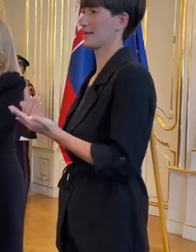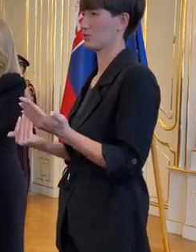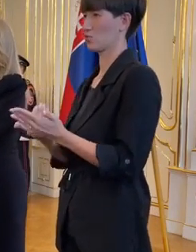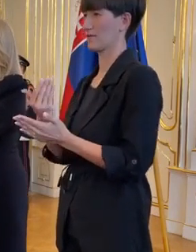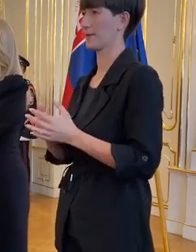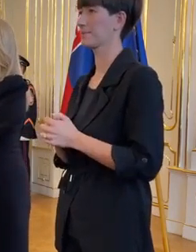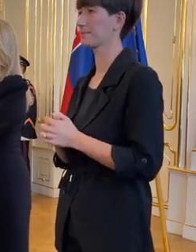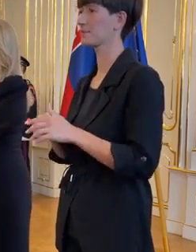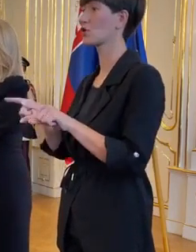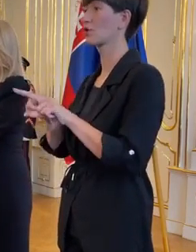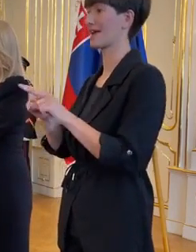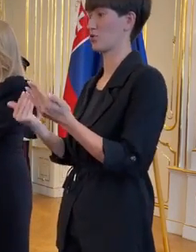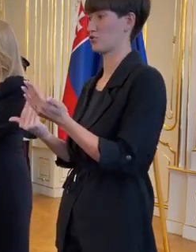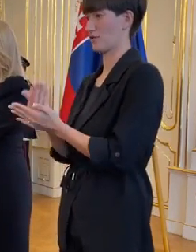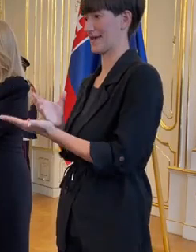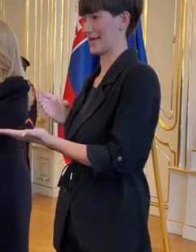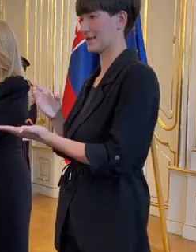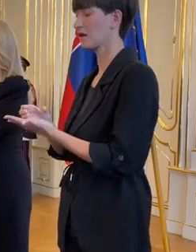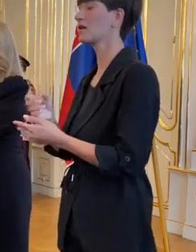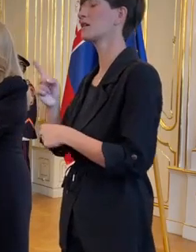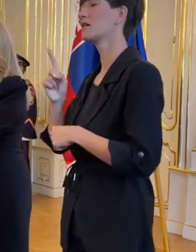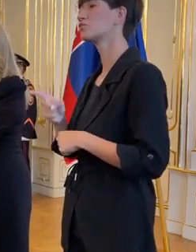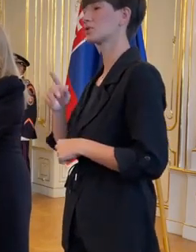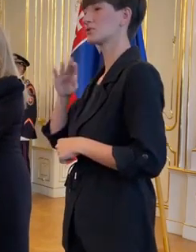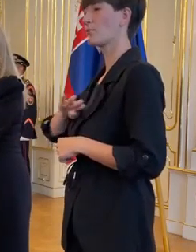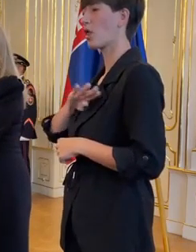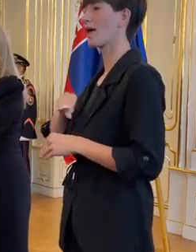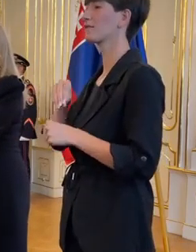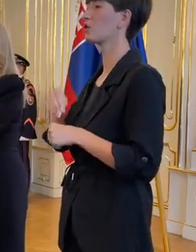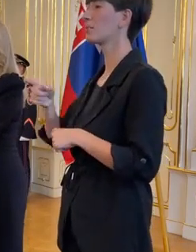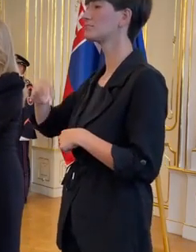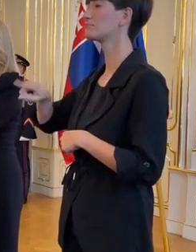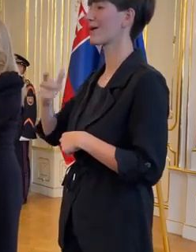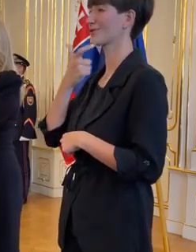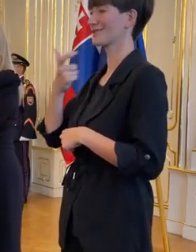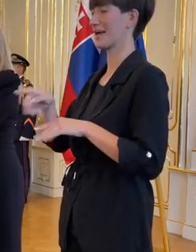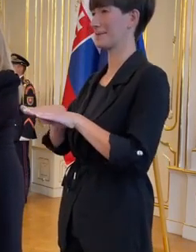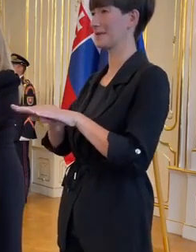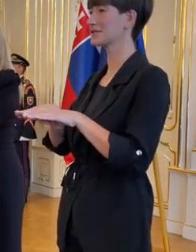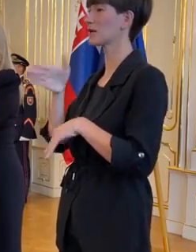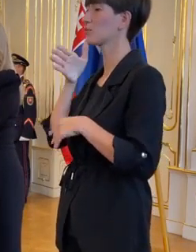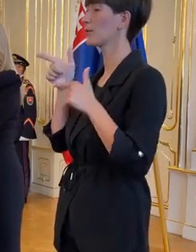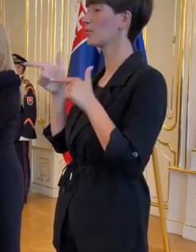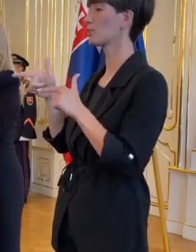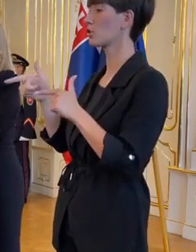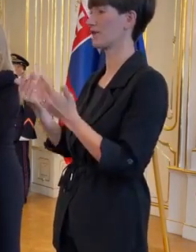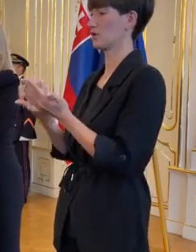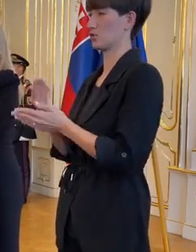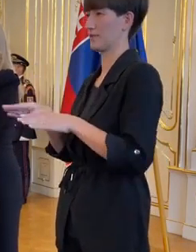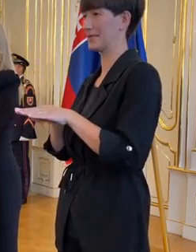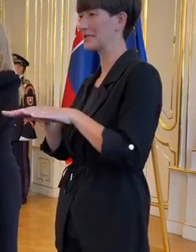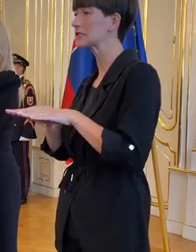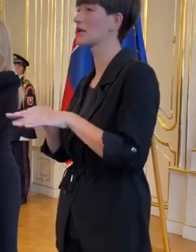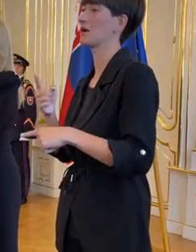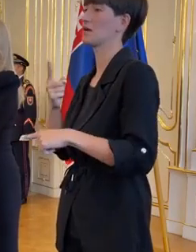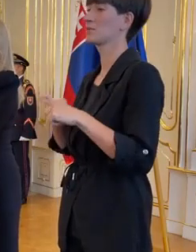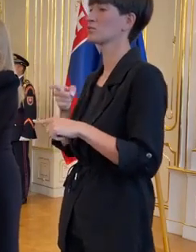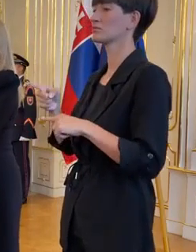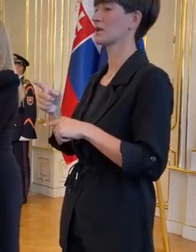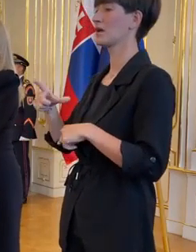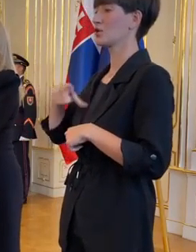spoľahnúť, že aj vy podporíte ich návrhy, ktoré pomôžu udržať spoločenský zmier a odvrátiť prepad